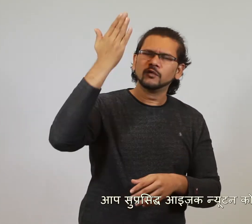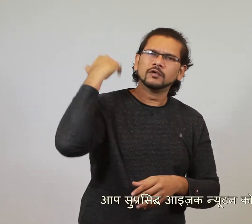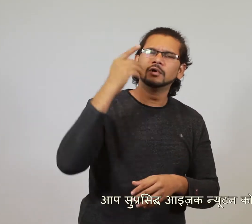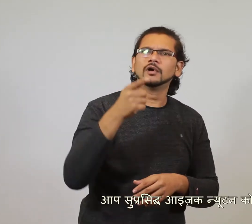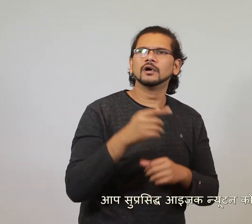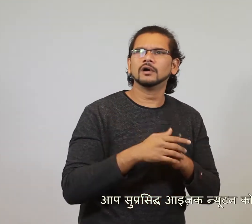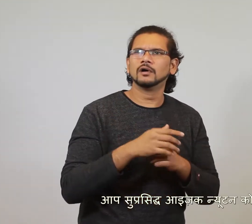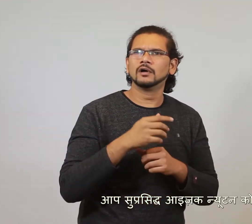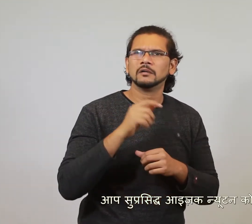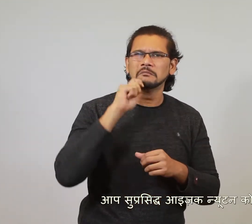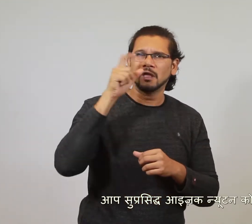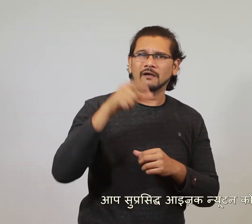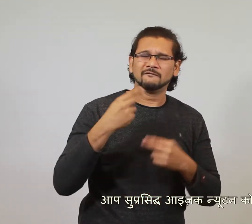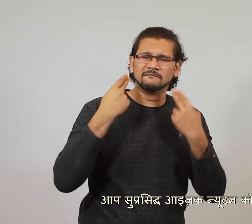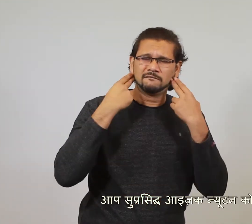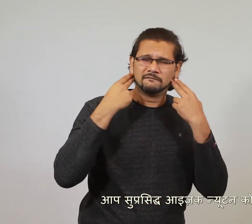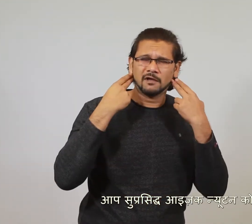सूप्रसिद आईजाक न्यूटन को जानते हैं